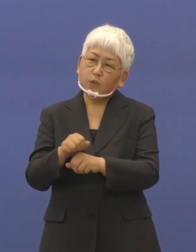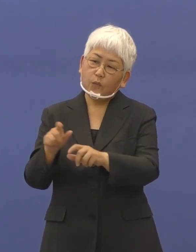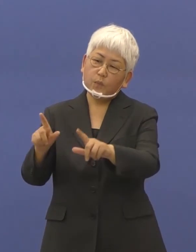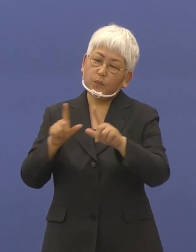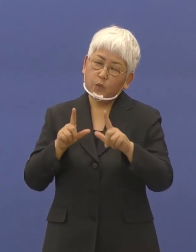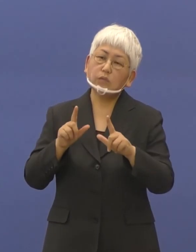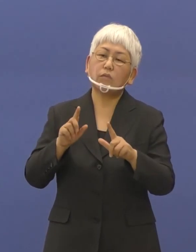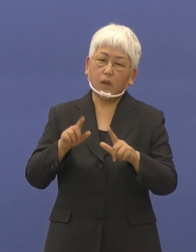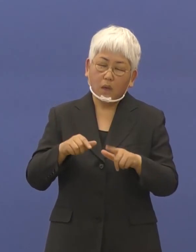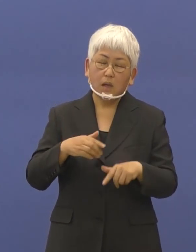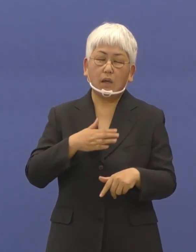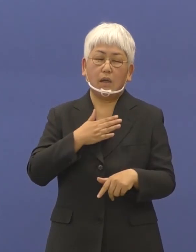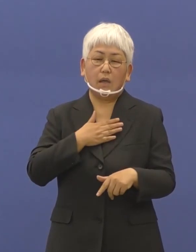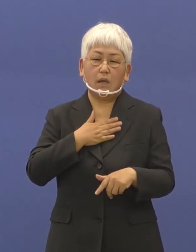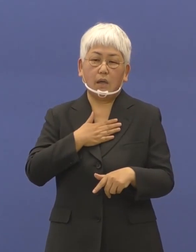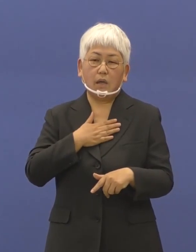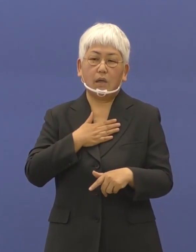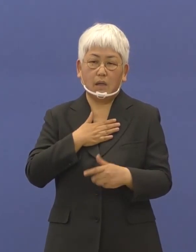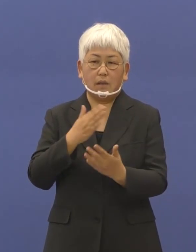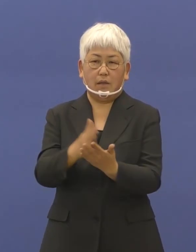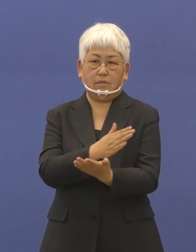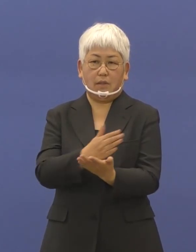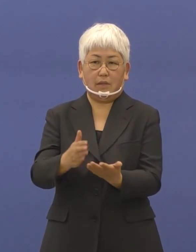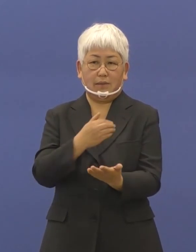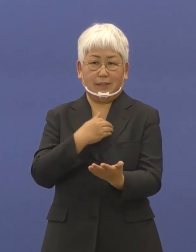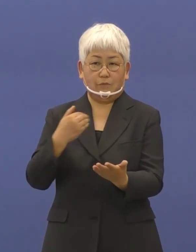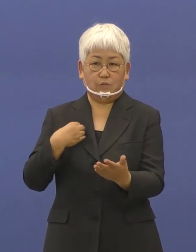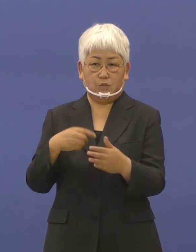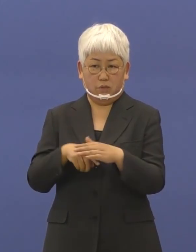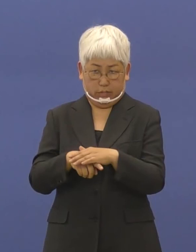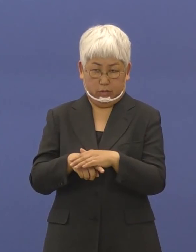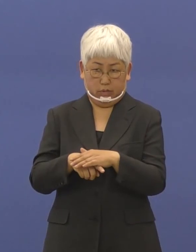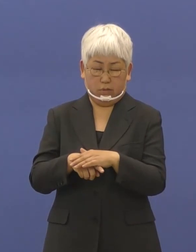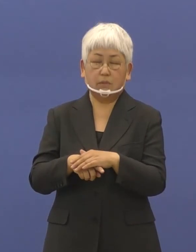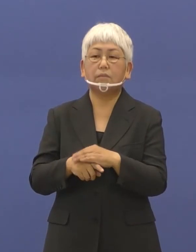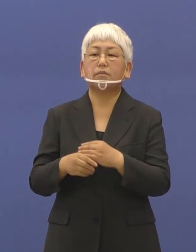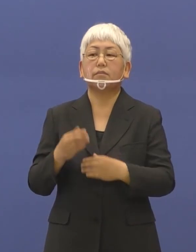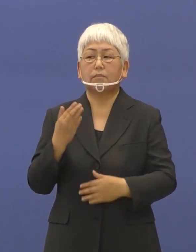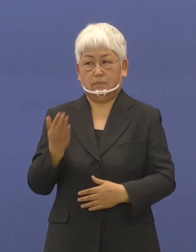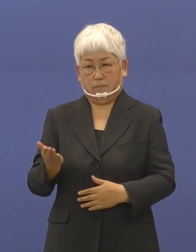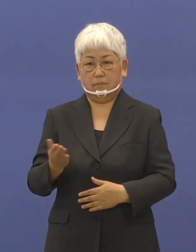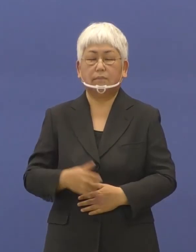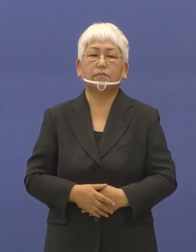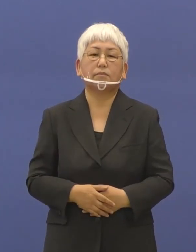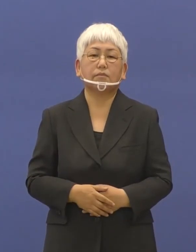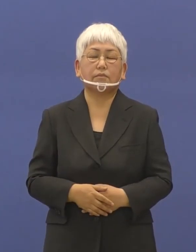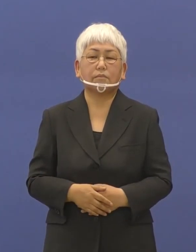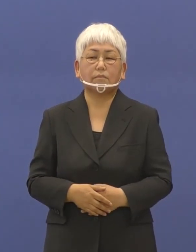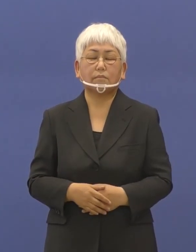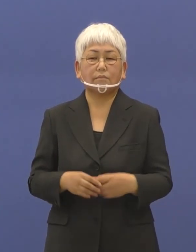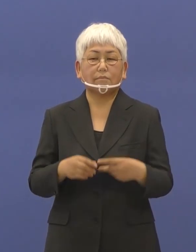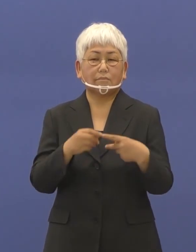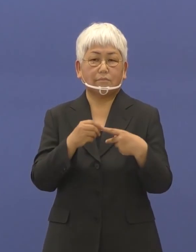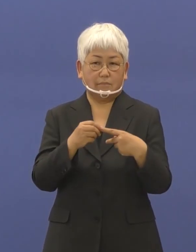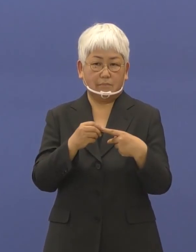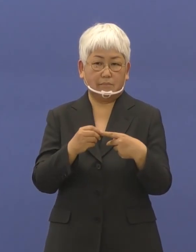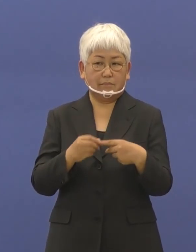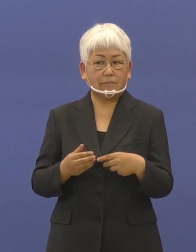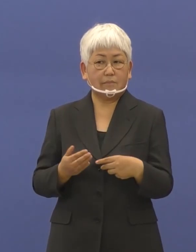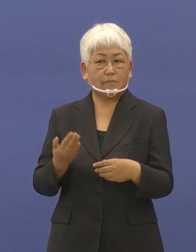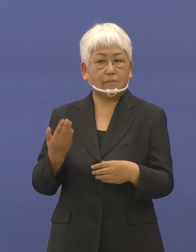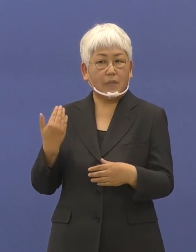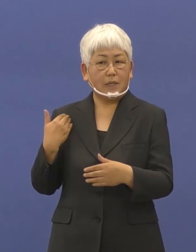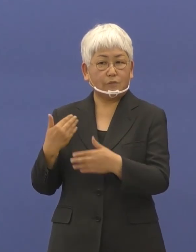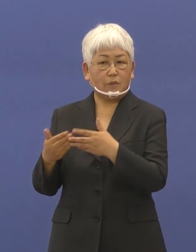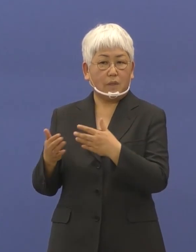ては知事として判断したいと思ってらっしゃるのか教えてください。 全く新しいことを、今までや